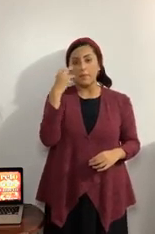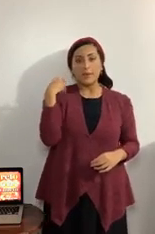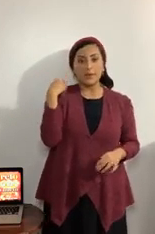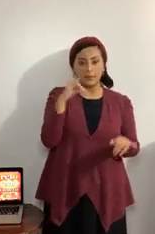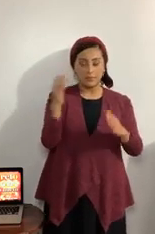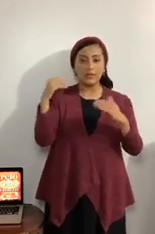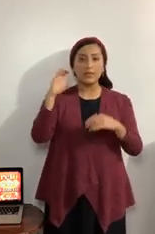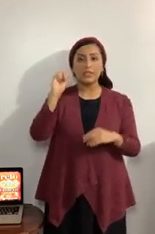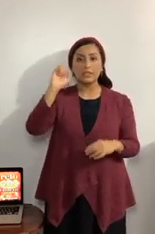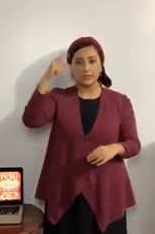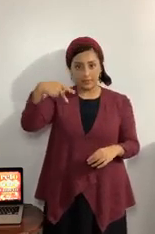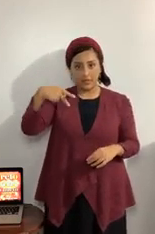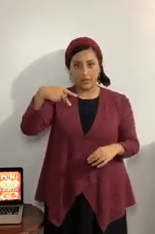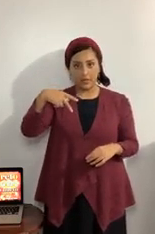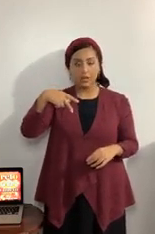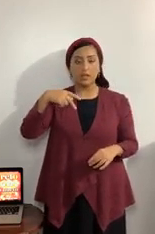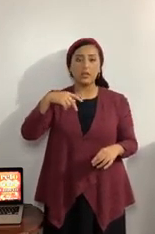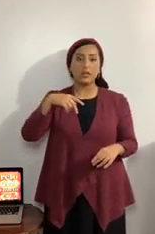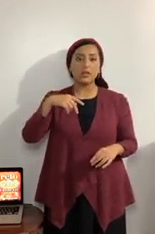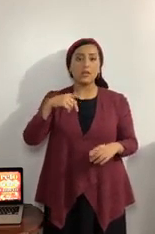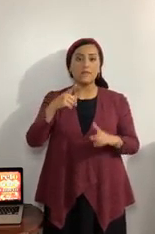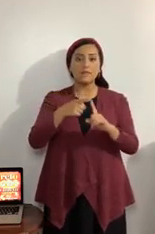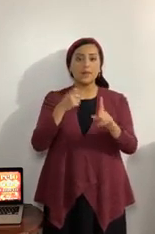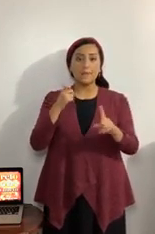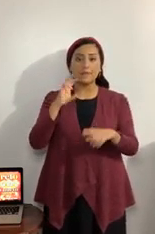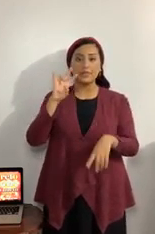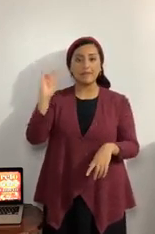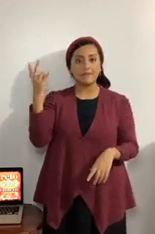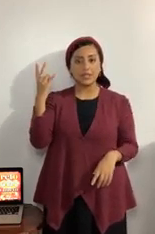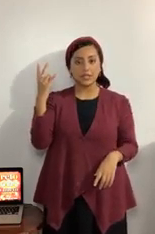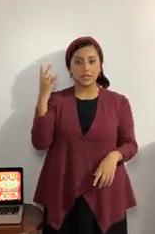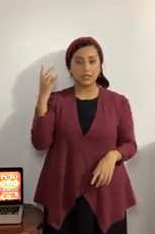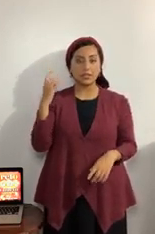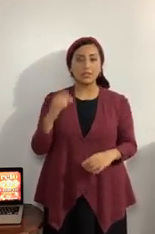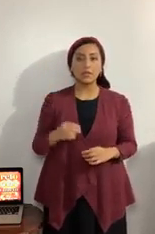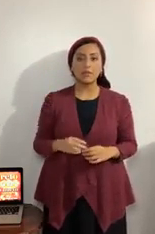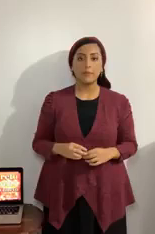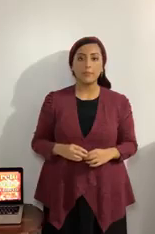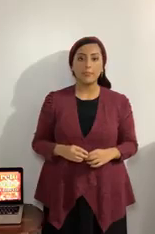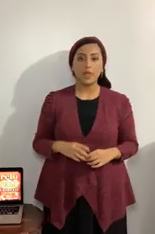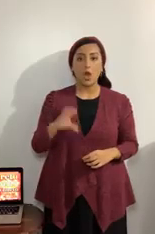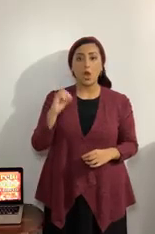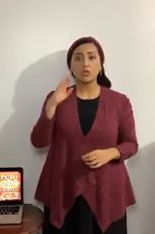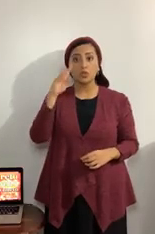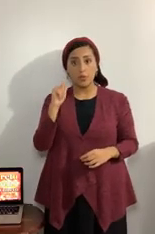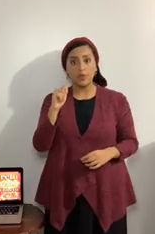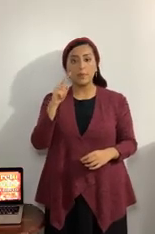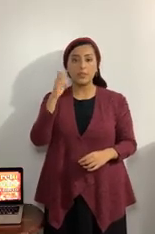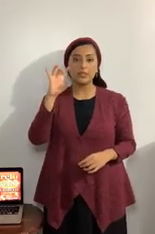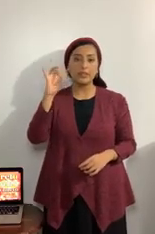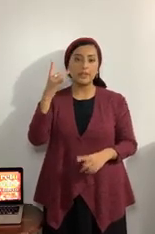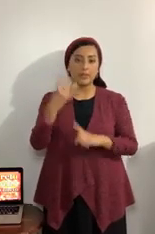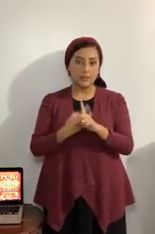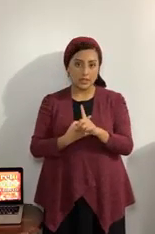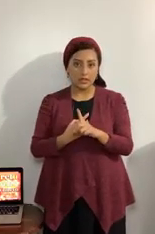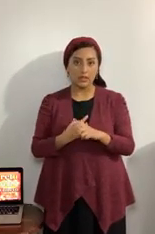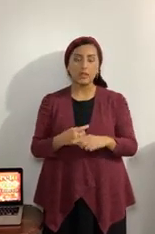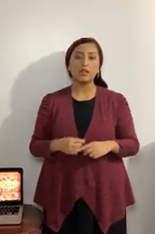Septiembre ya es septembris, de septem, 7. Octubre, por octavo mes, octo en latín,